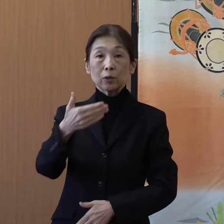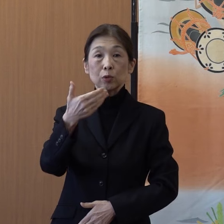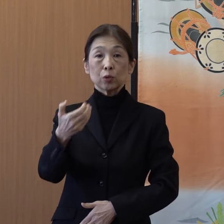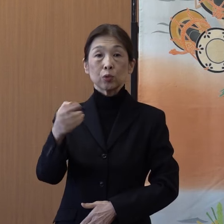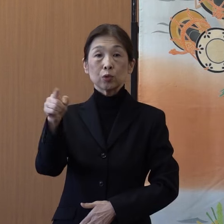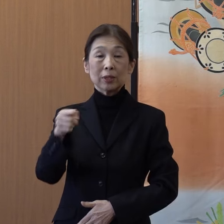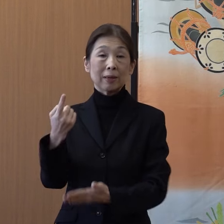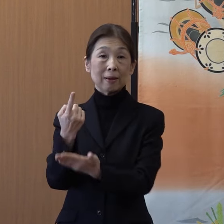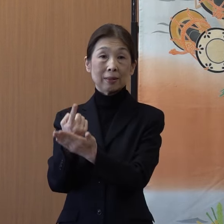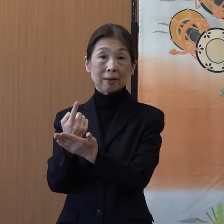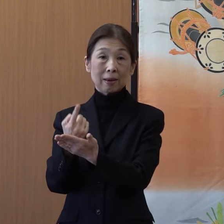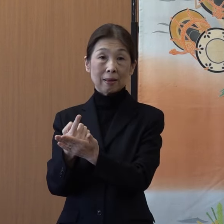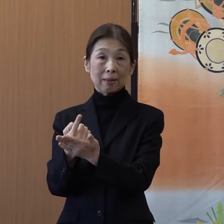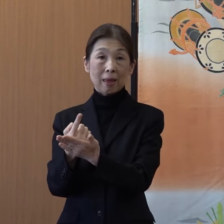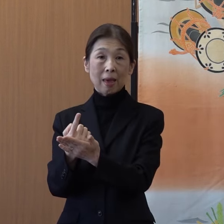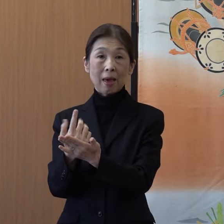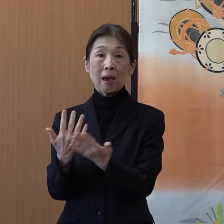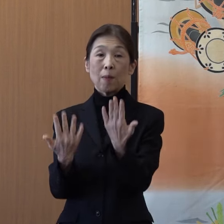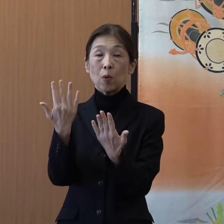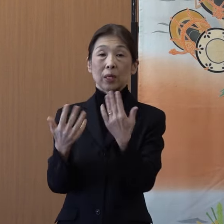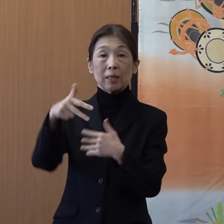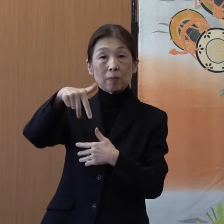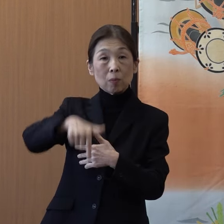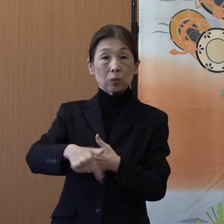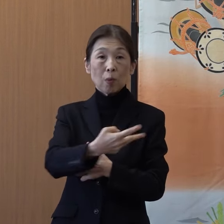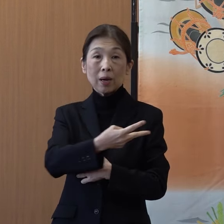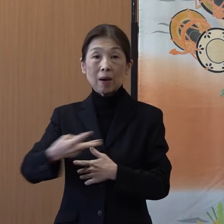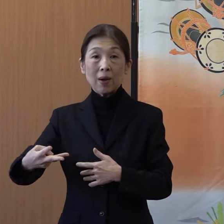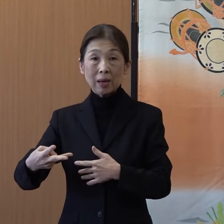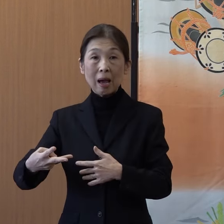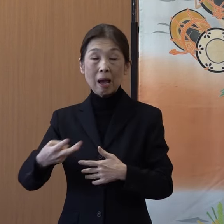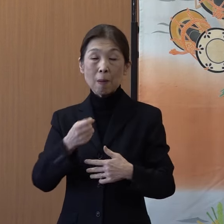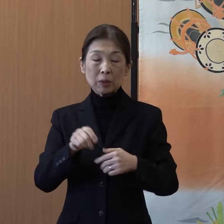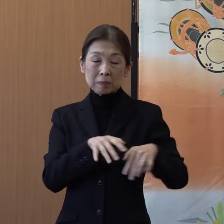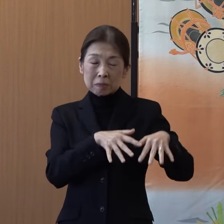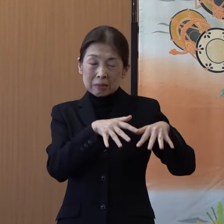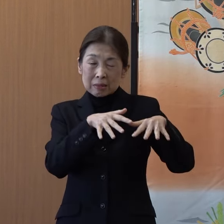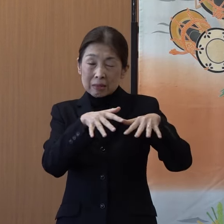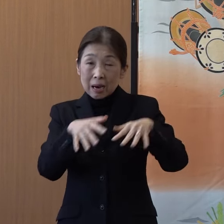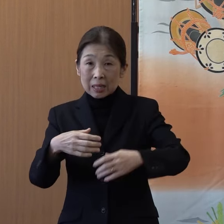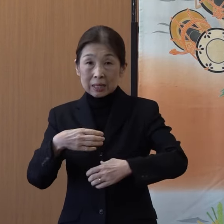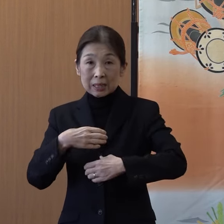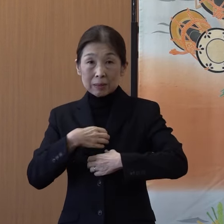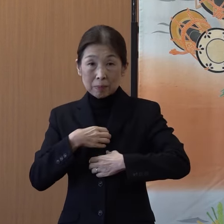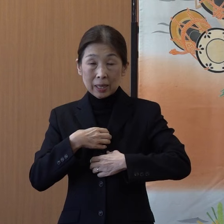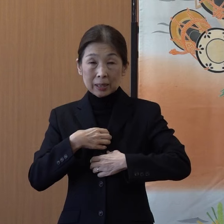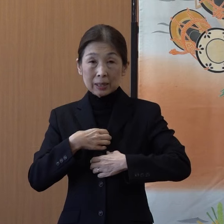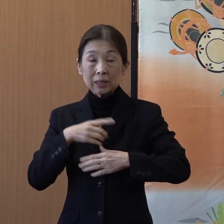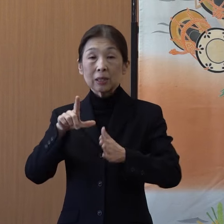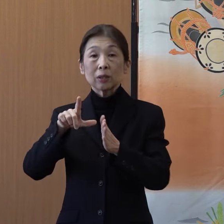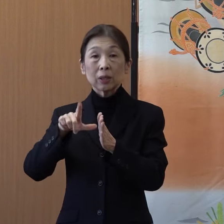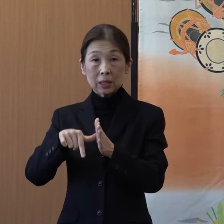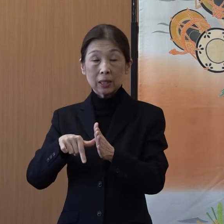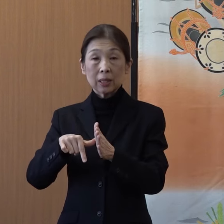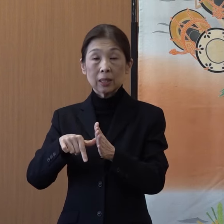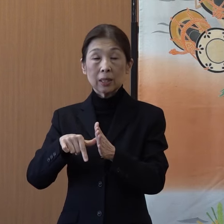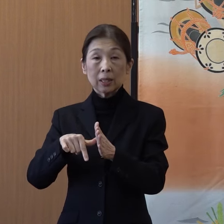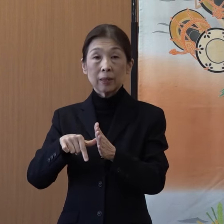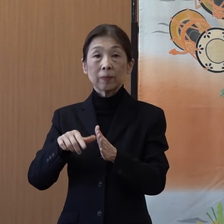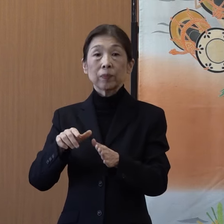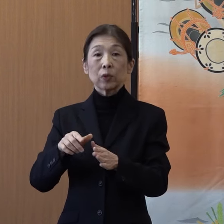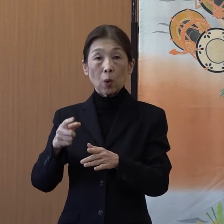して、森本川が避難氾濫水位に達し堤防の一部に溢水水が溢